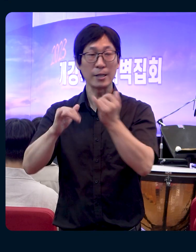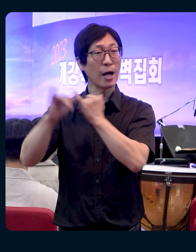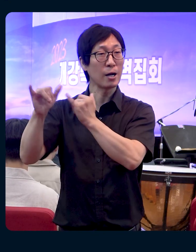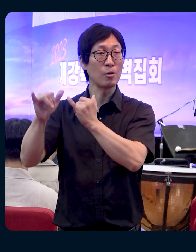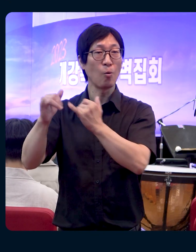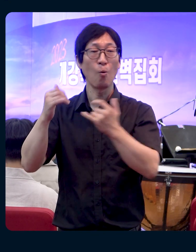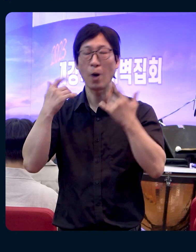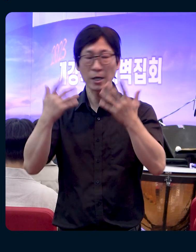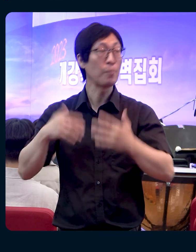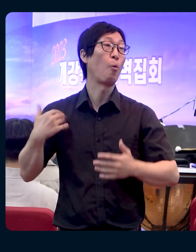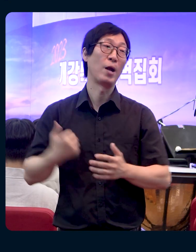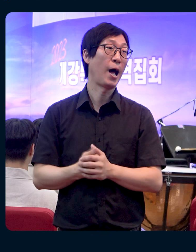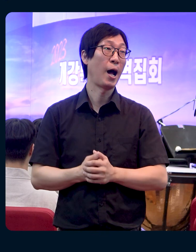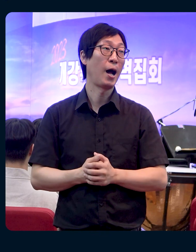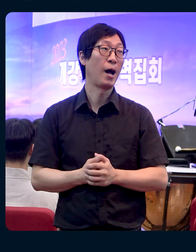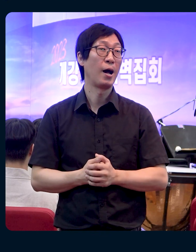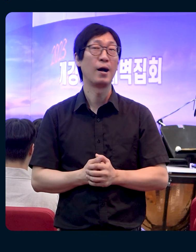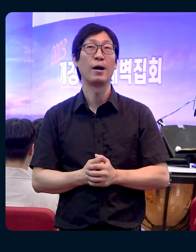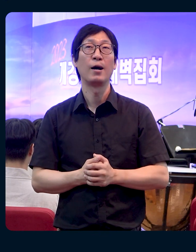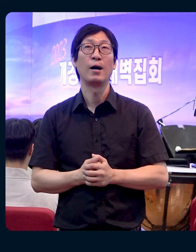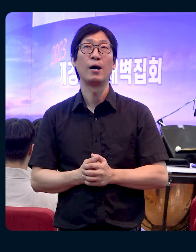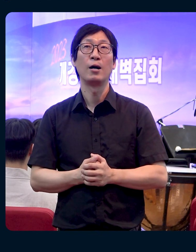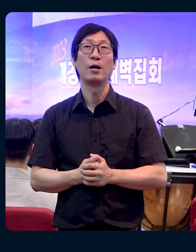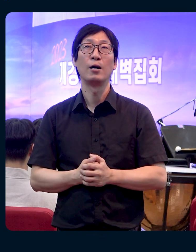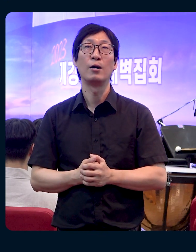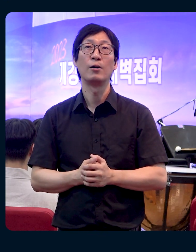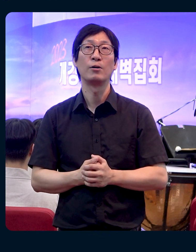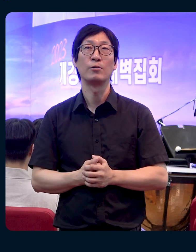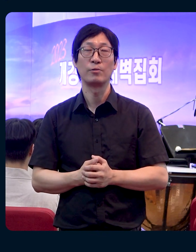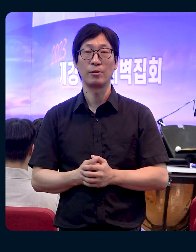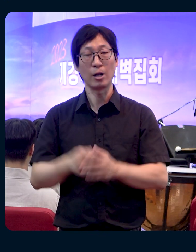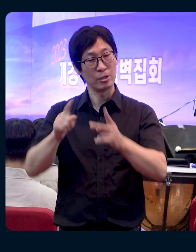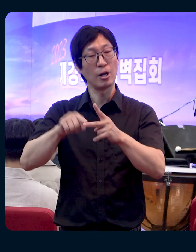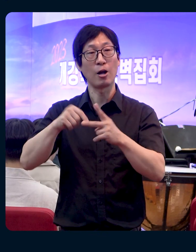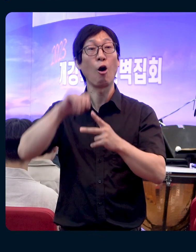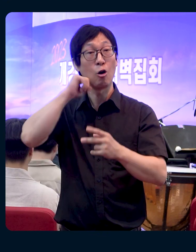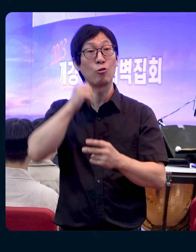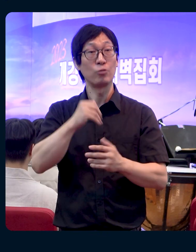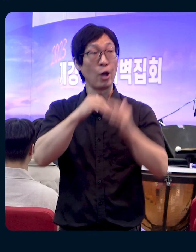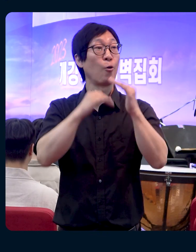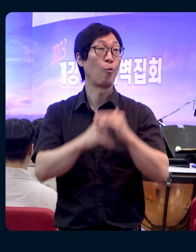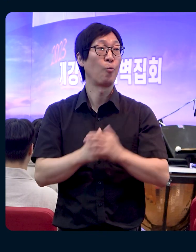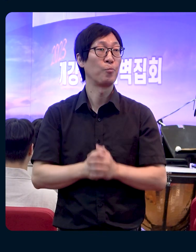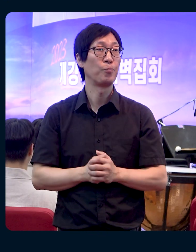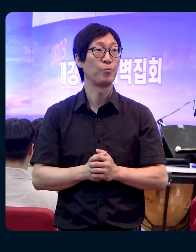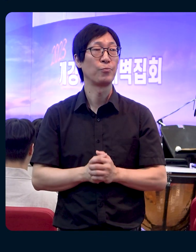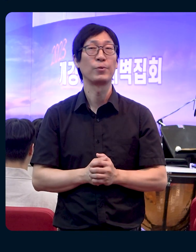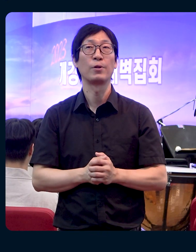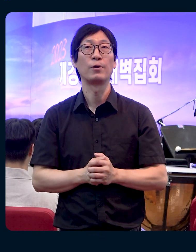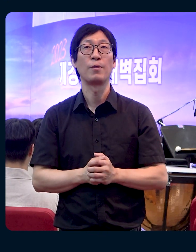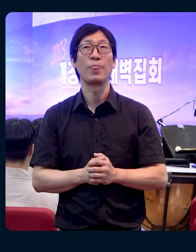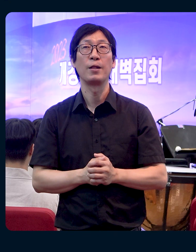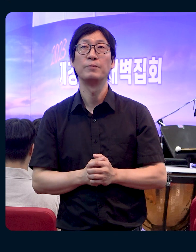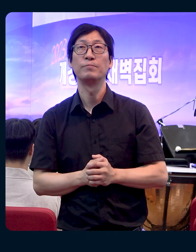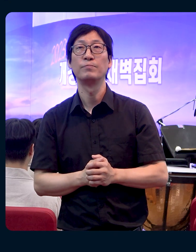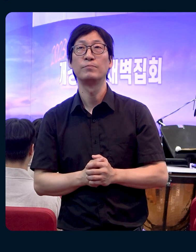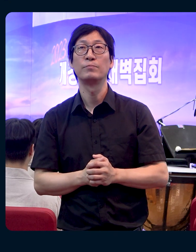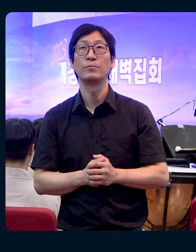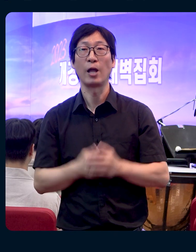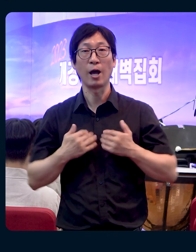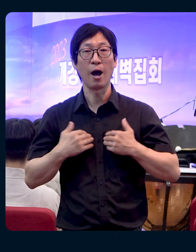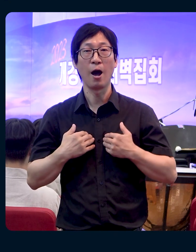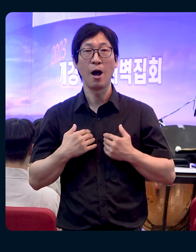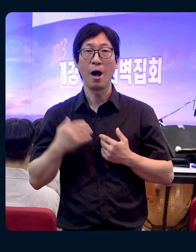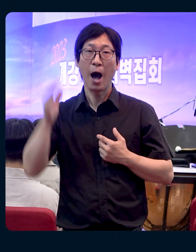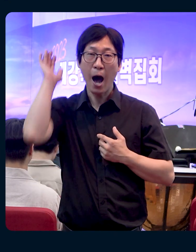좀 천국에 대해서 특히 상급에 대해서 이해하기 어렵습니다. 이건 제가 공부를 더 한다고